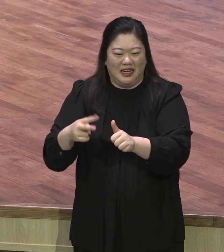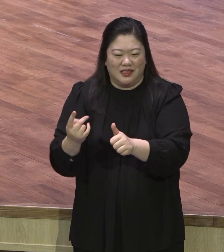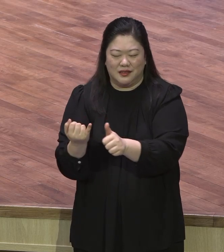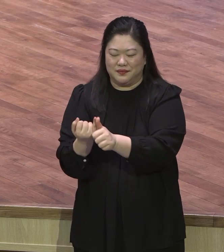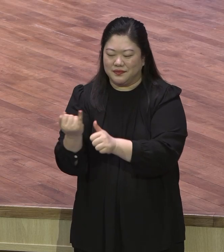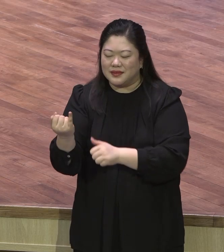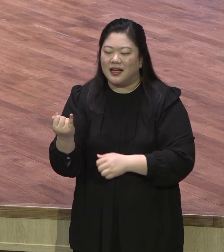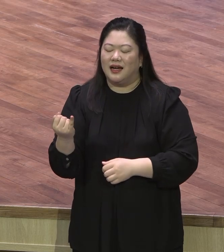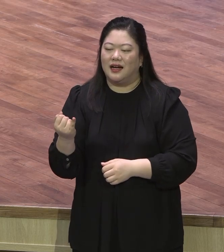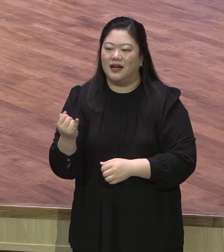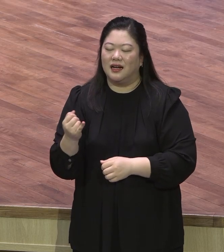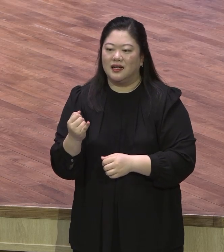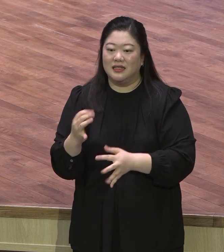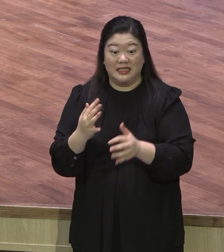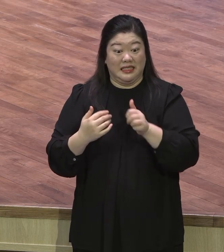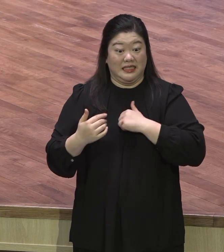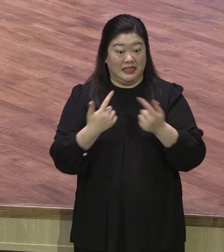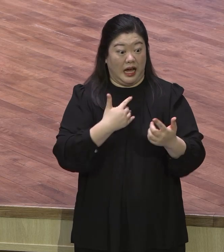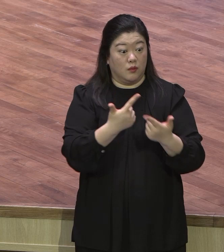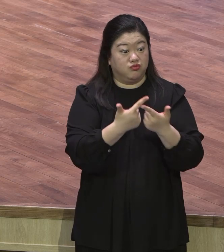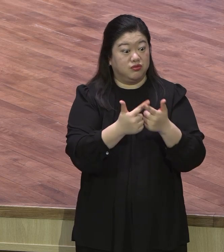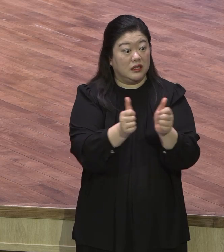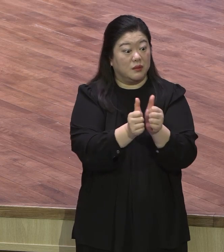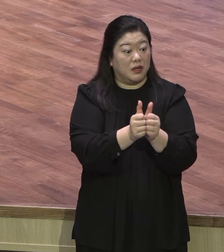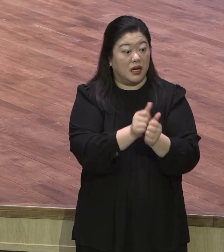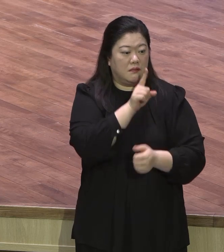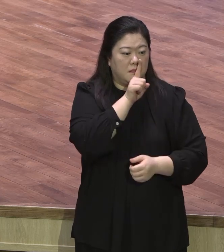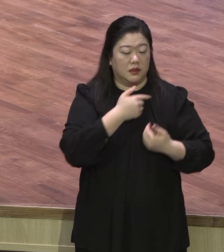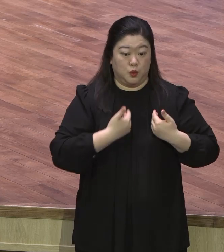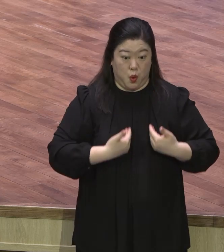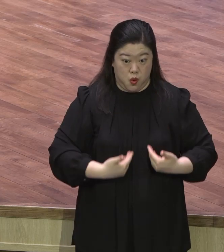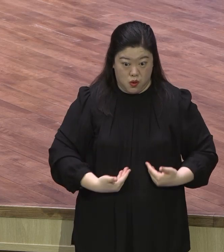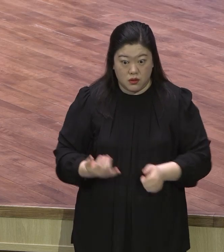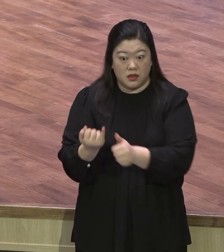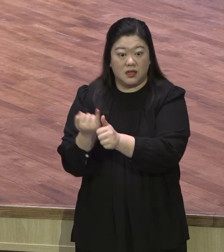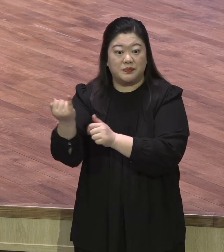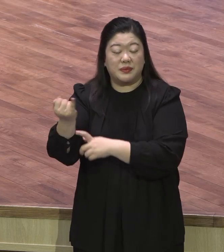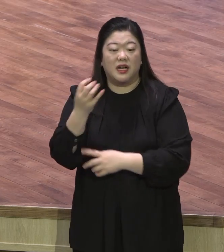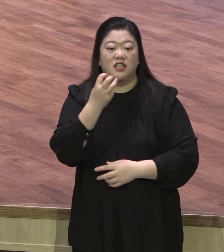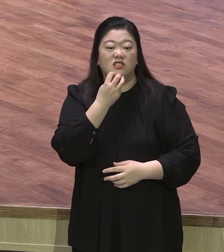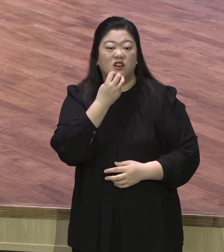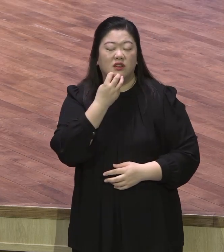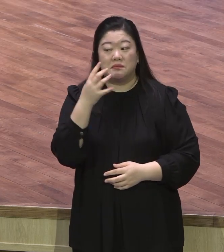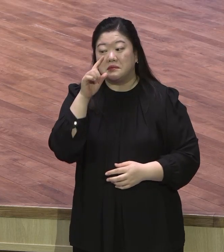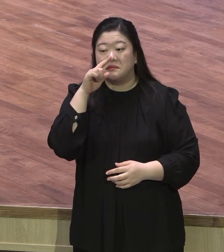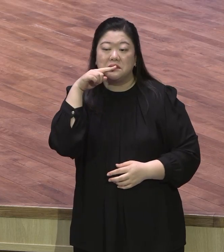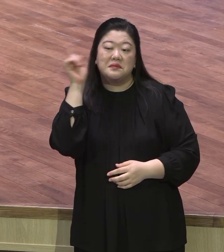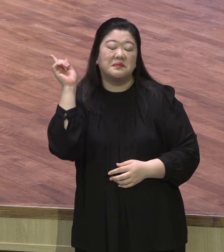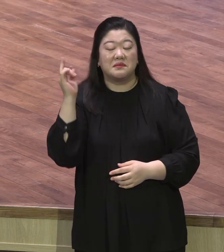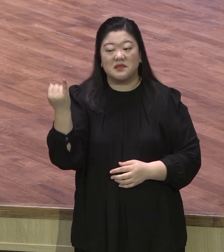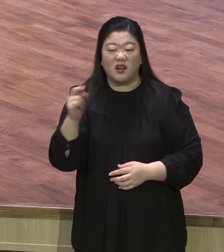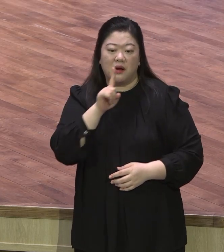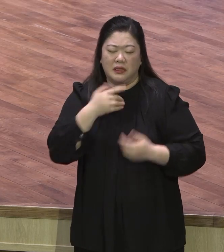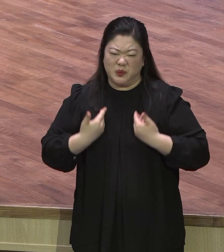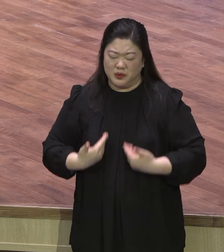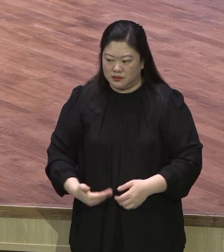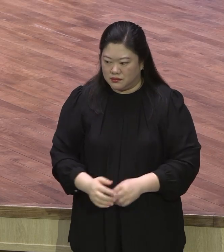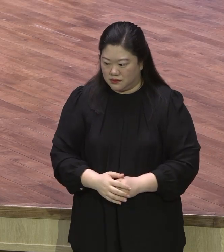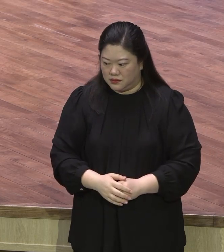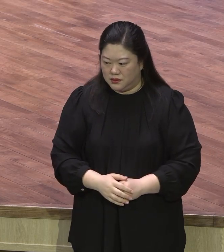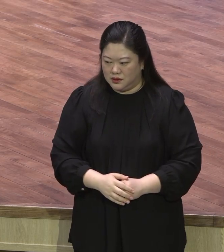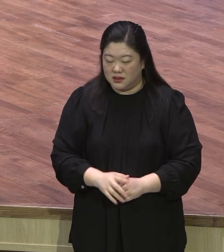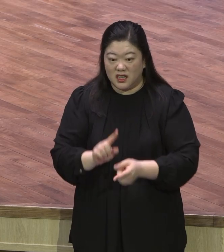가족은 말을 하는 사람이 없어요. 조용히 해요. 제가 장가 가서 처음 식사를 갔는데 밥 먹는데 전부 젓가락 소리가 나요.